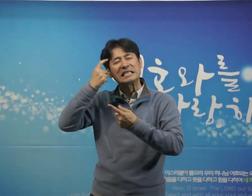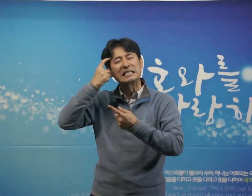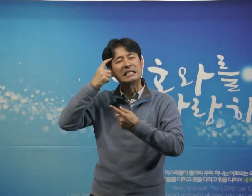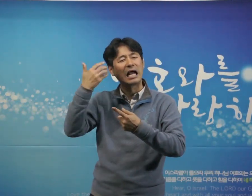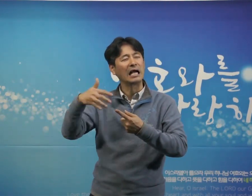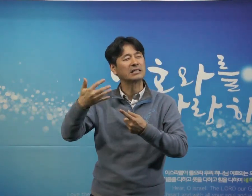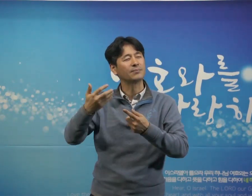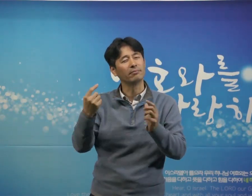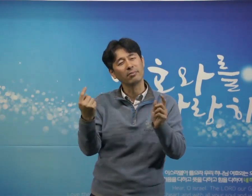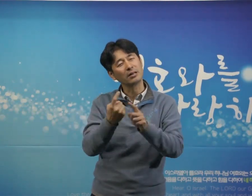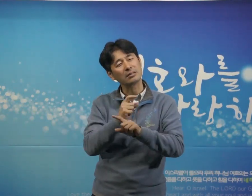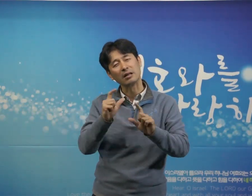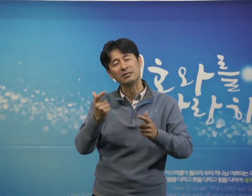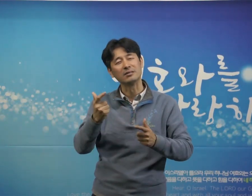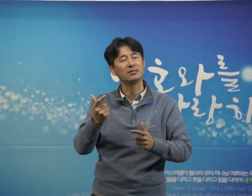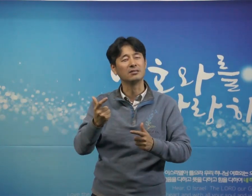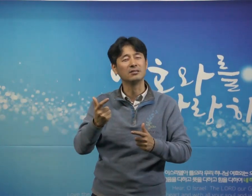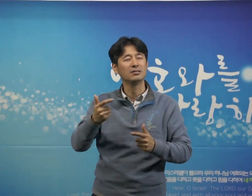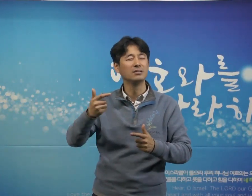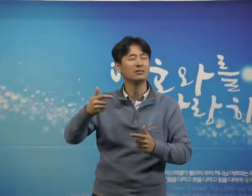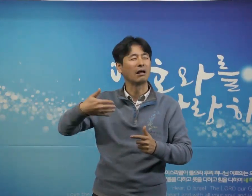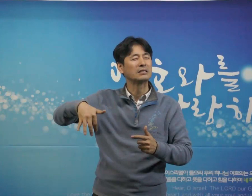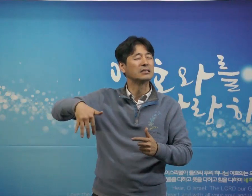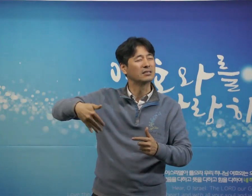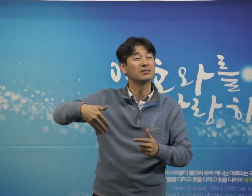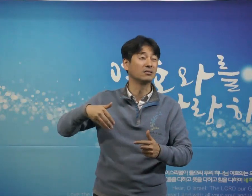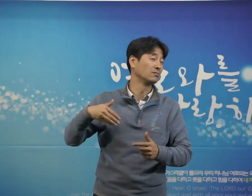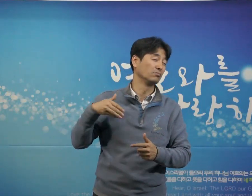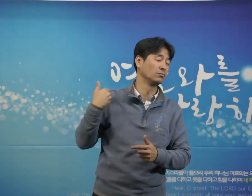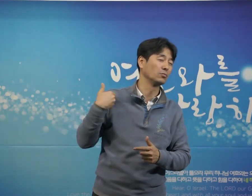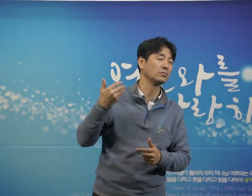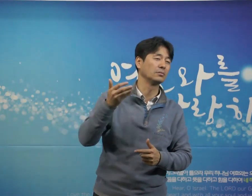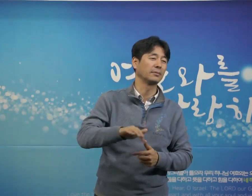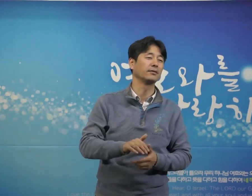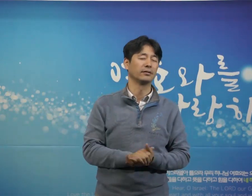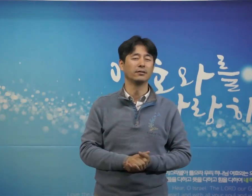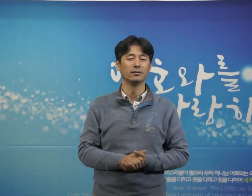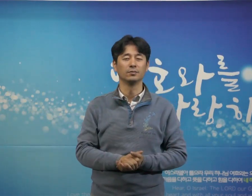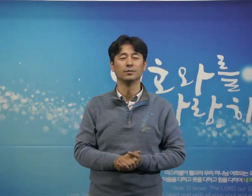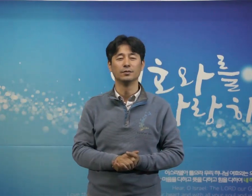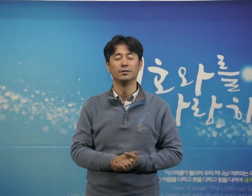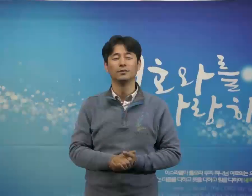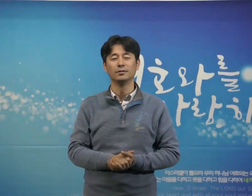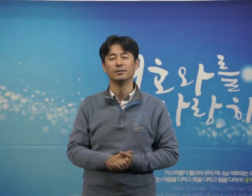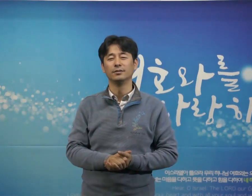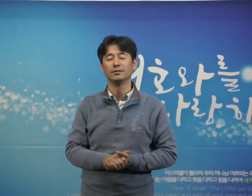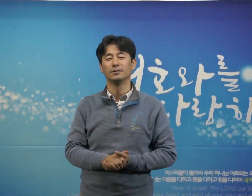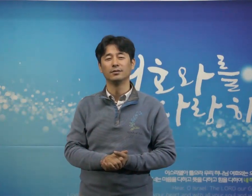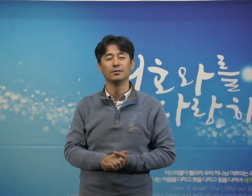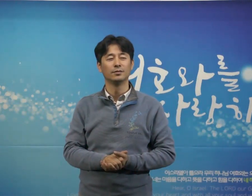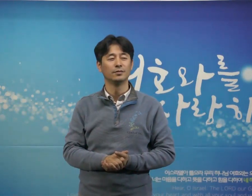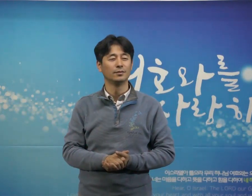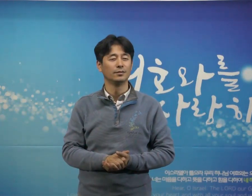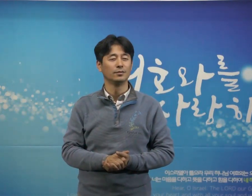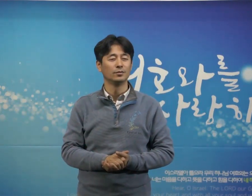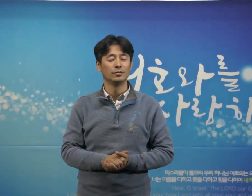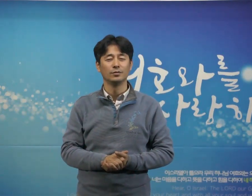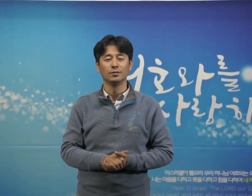장애인에 대한 인식이나 그런 생각들이 아직은 부족한 것은